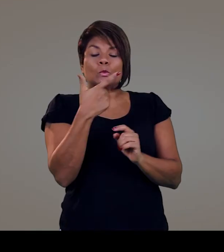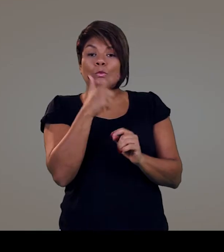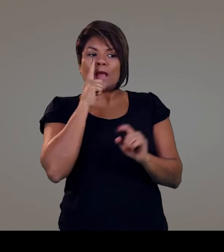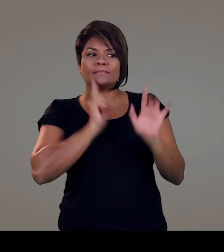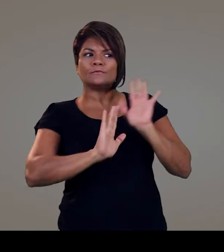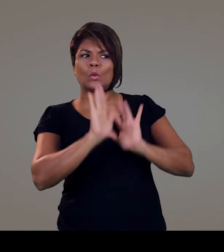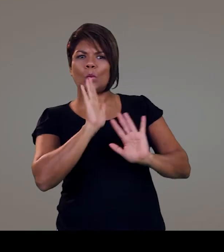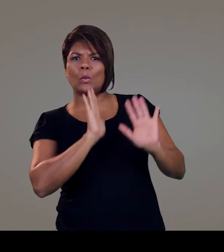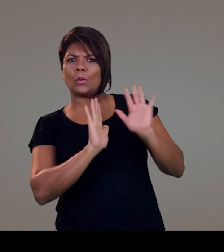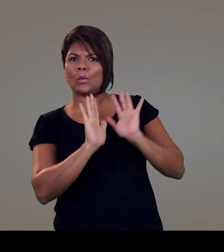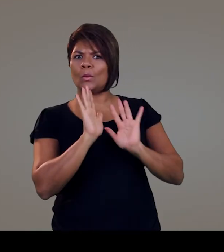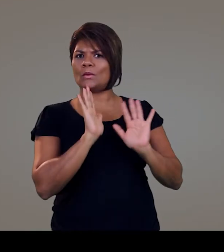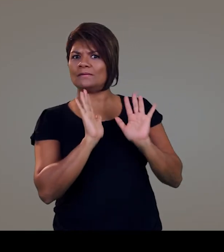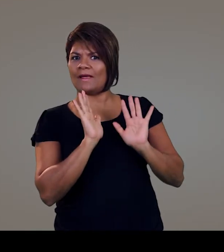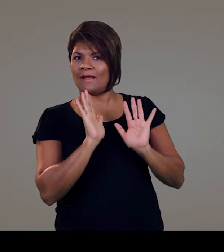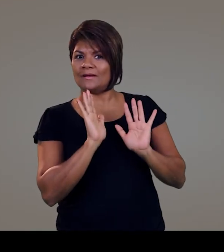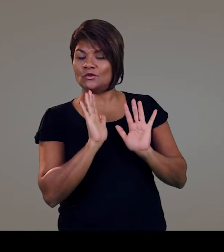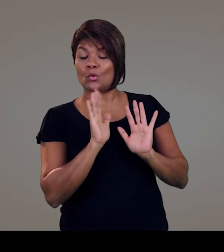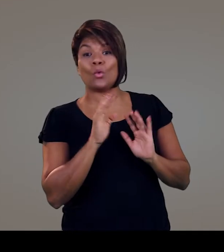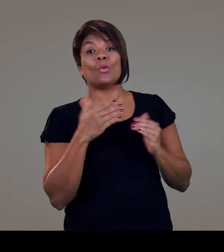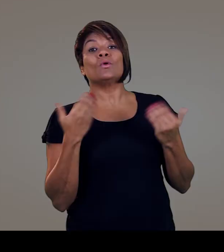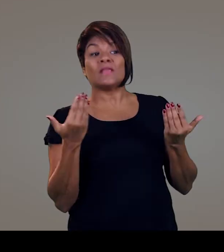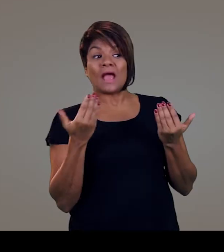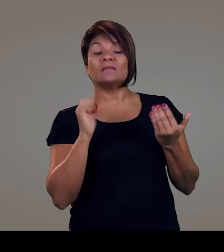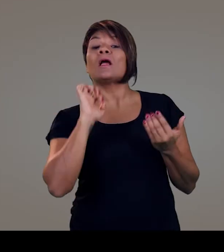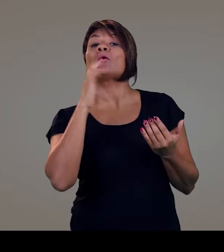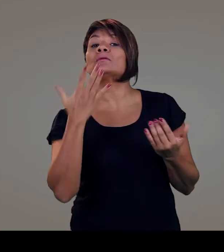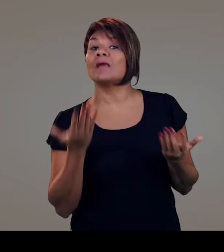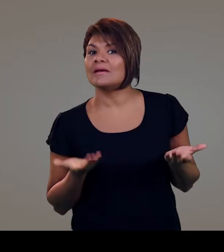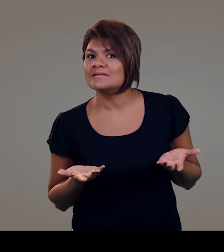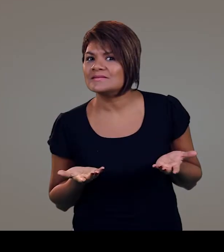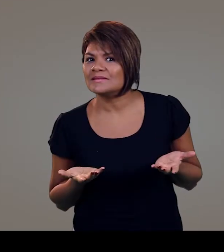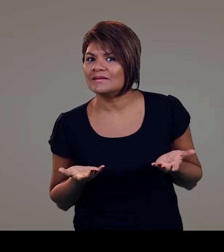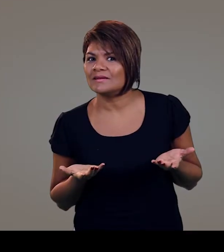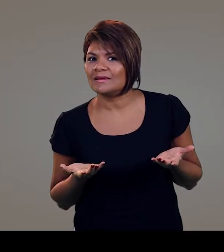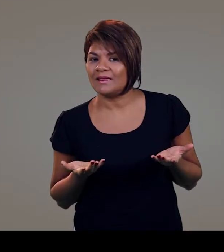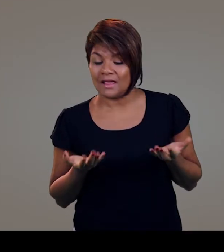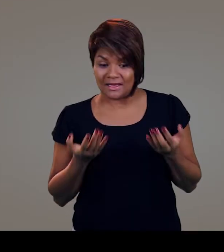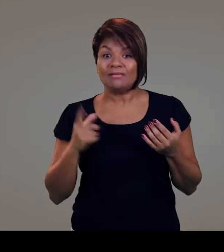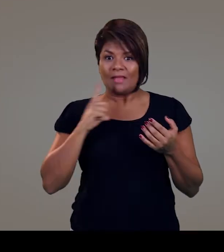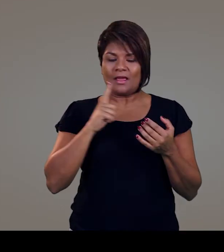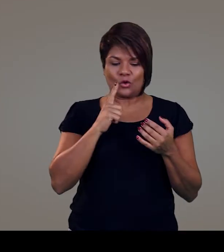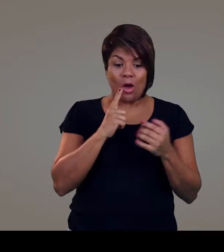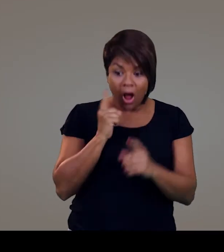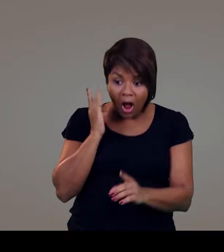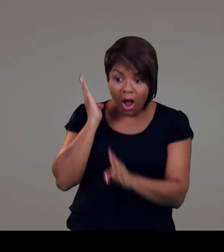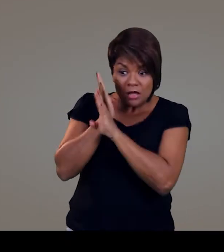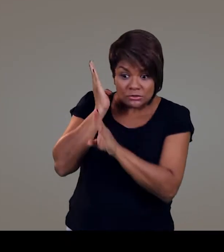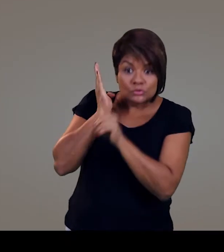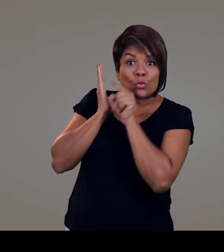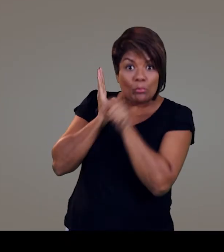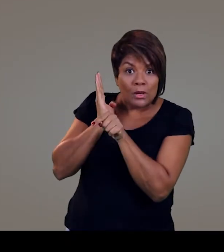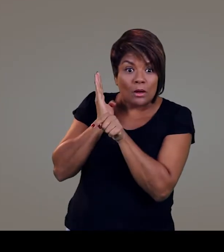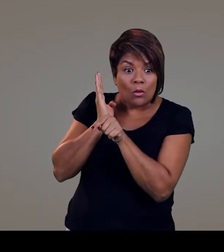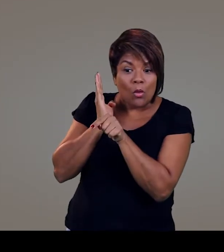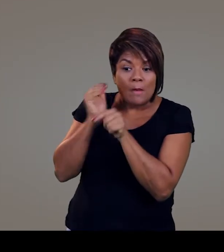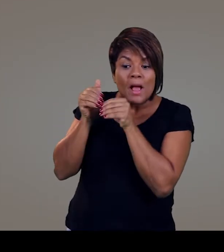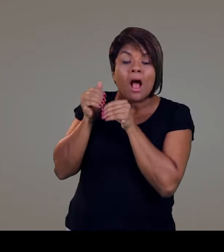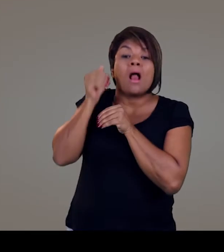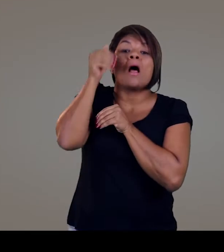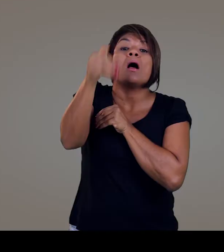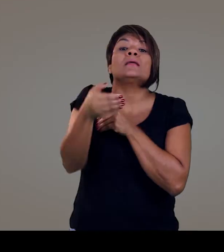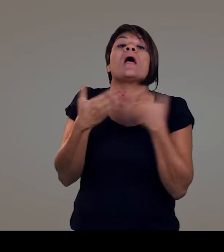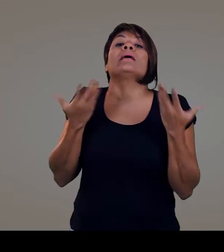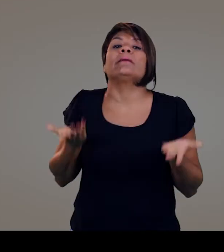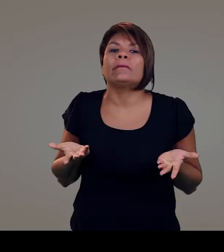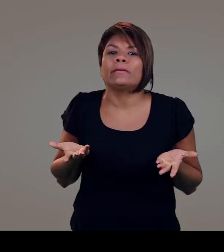para além, né, vamos dizer assim, para além do diagnóstico, das providências a serem tomadas, a gente tem que perceber que essa mãe não vai